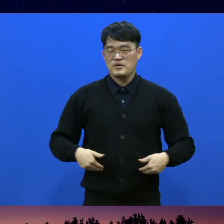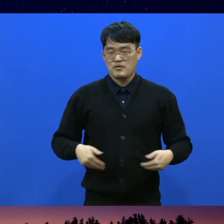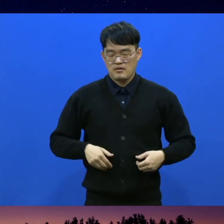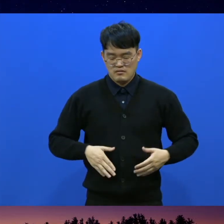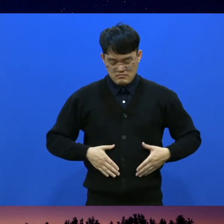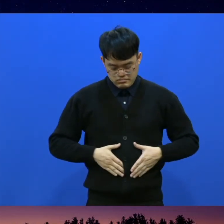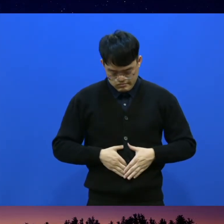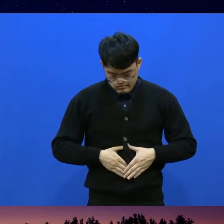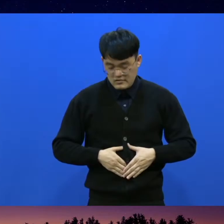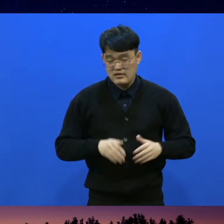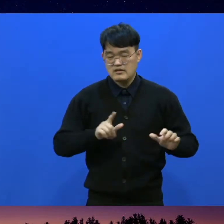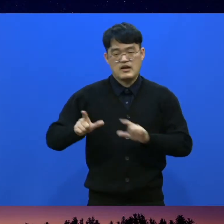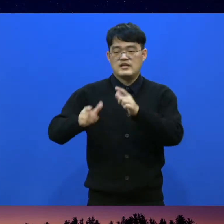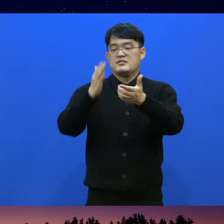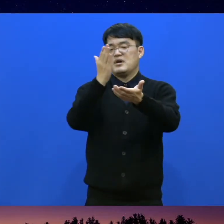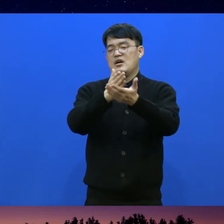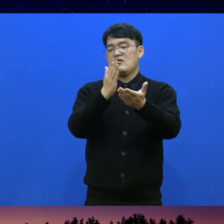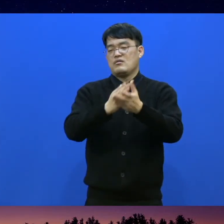인색한 삶을 살면 안 돼요.